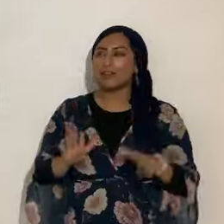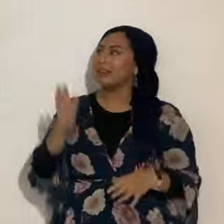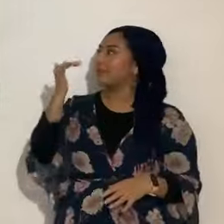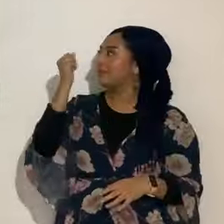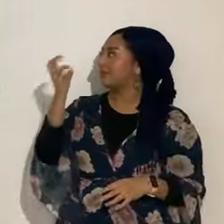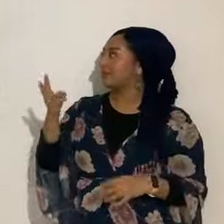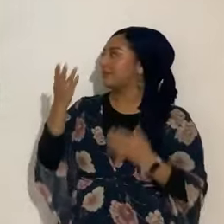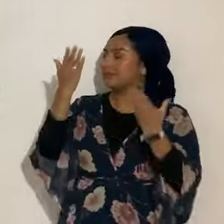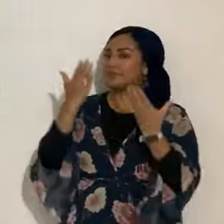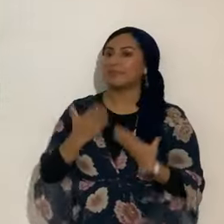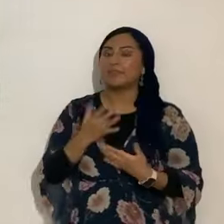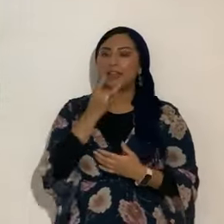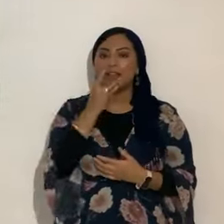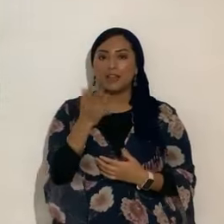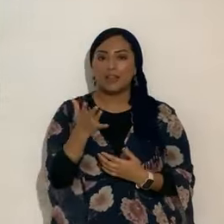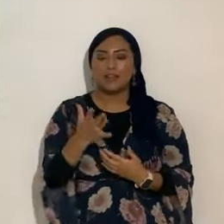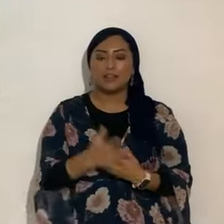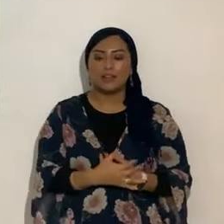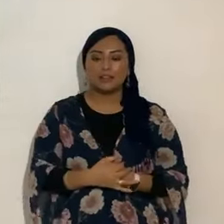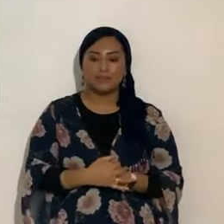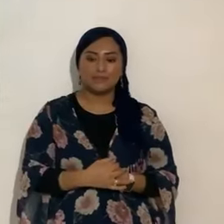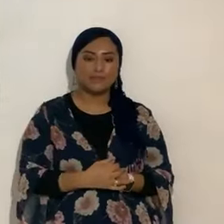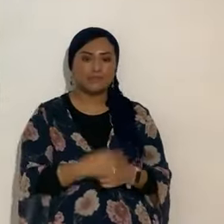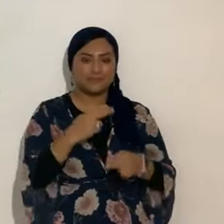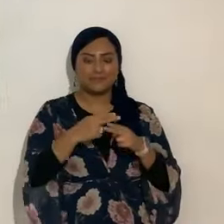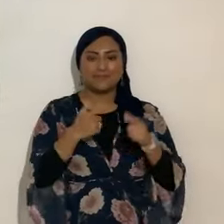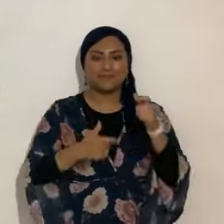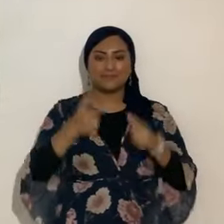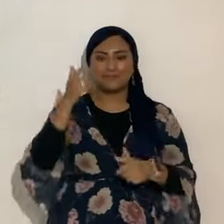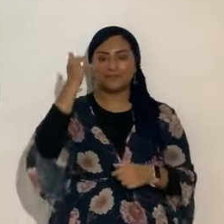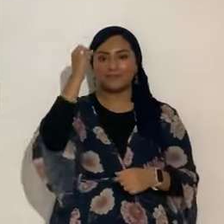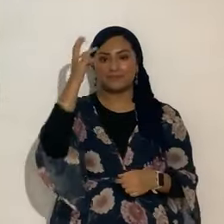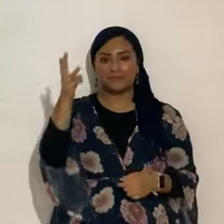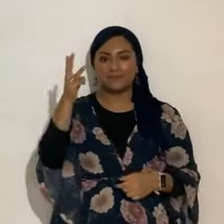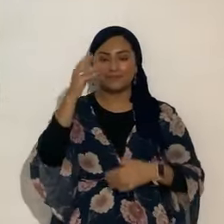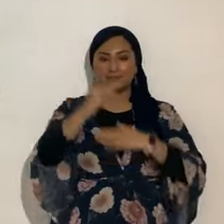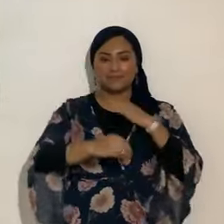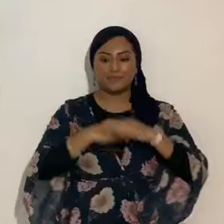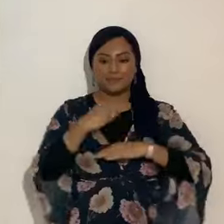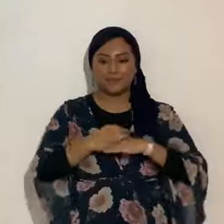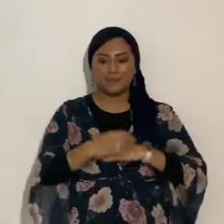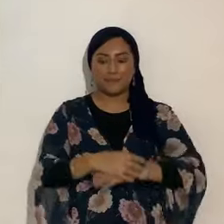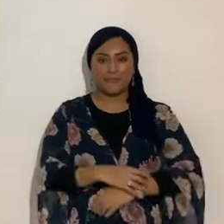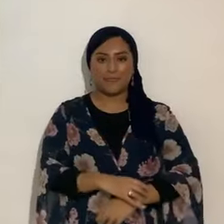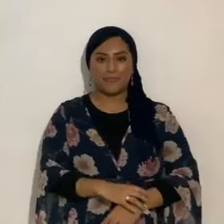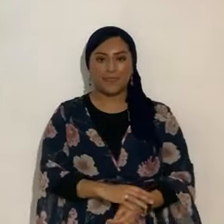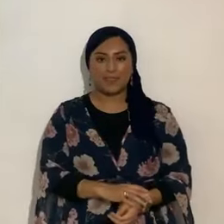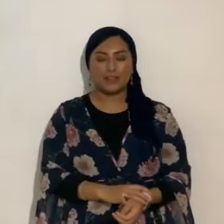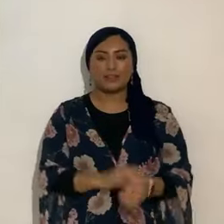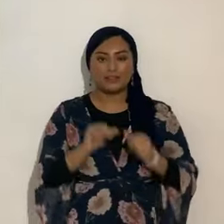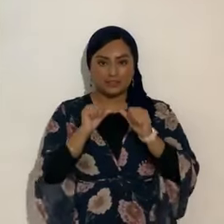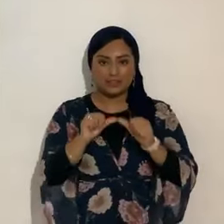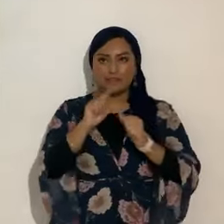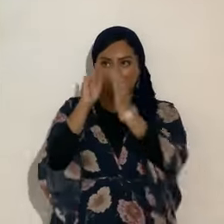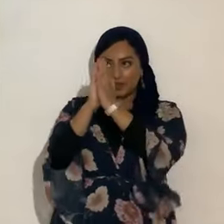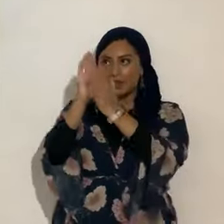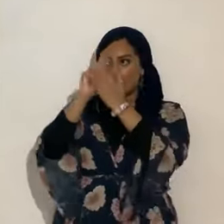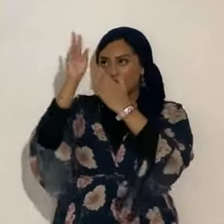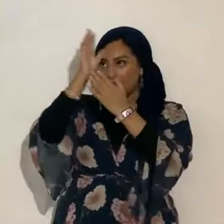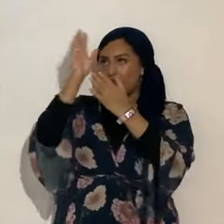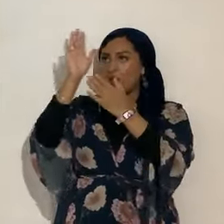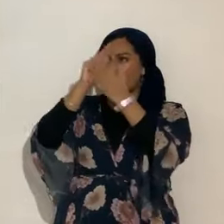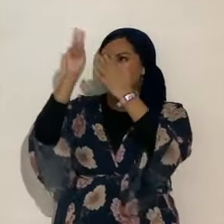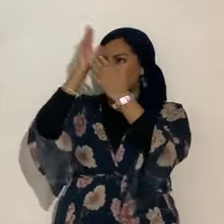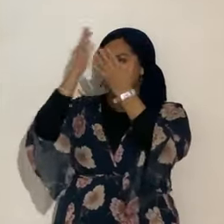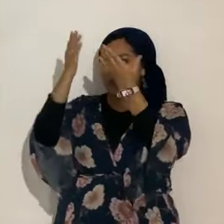Mashiach por tu luz, para hacer luz para los demás. En el nombre de Yahshua Mashiach, toda Gabá, Omen, Beomen. Siempre pídele al Eterno, Padre, dame de tu